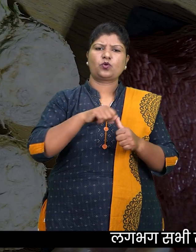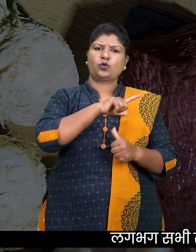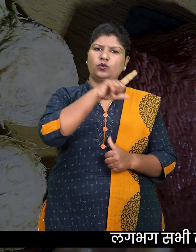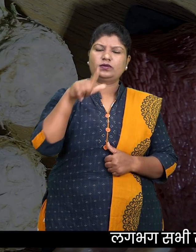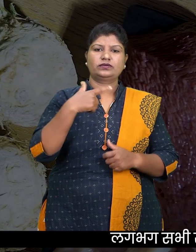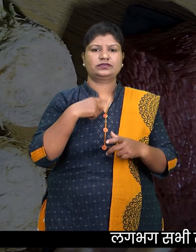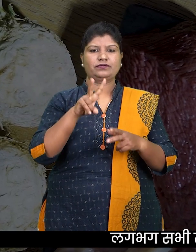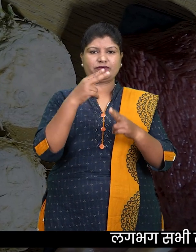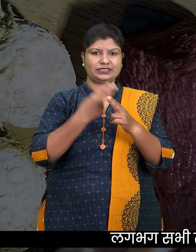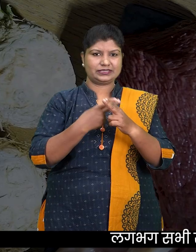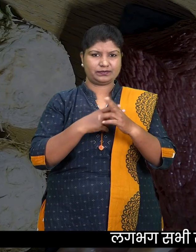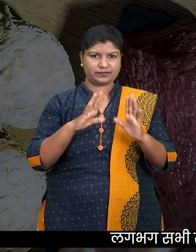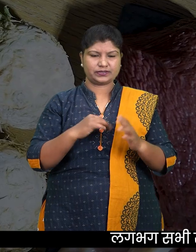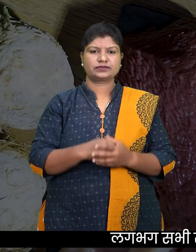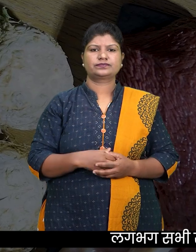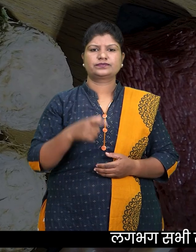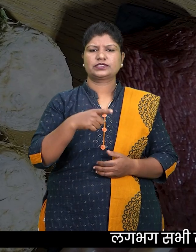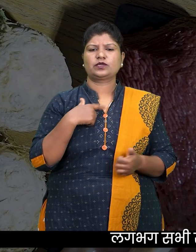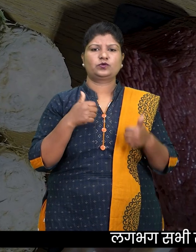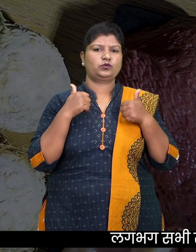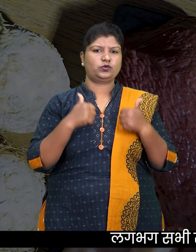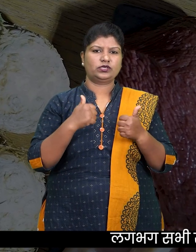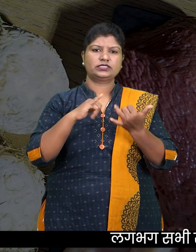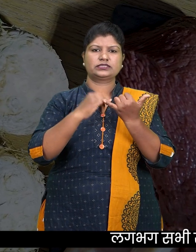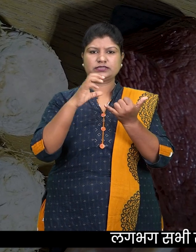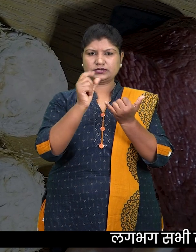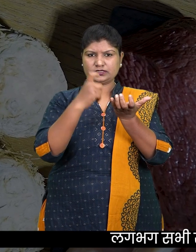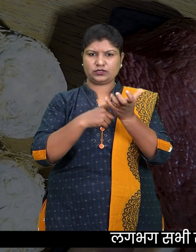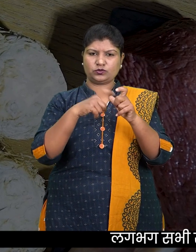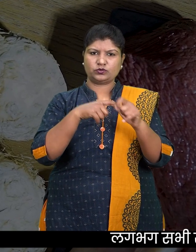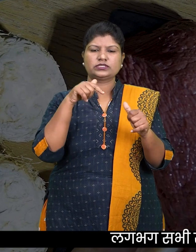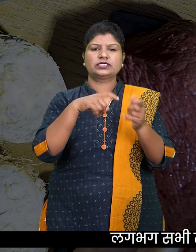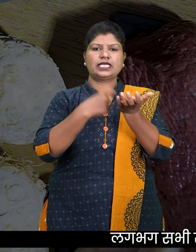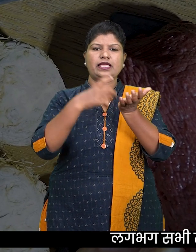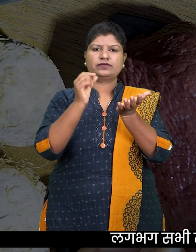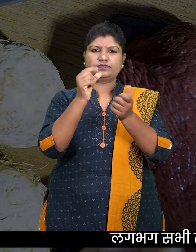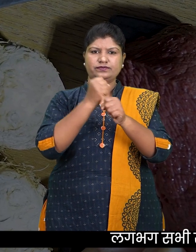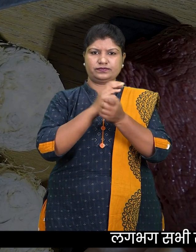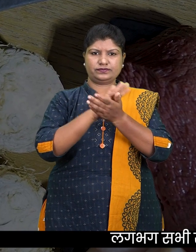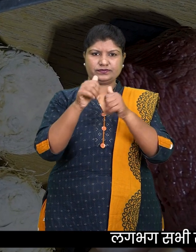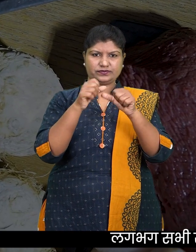लगभग सभी सब्जियां कठोर आहार के उत्कृष्ट स्रोत होती है।